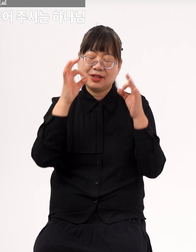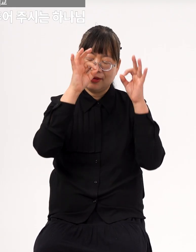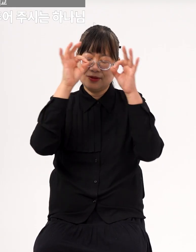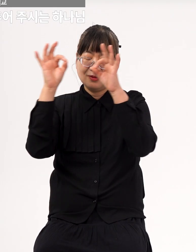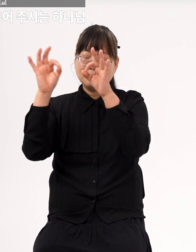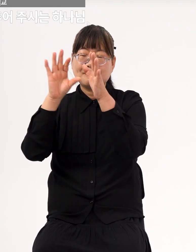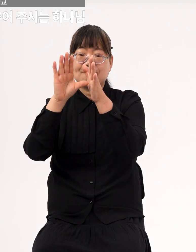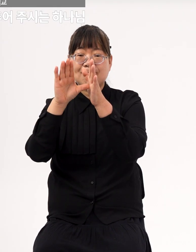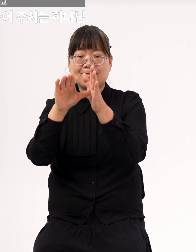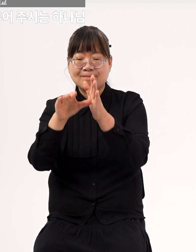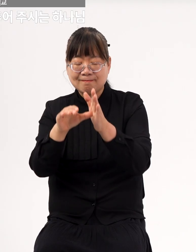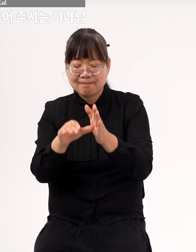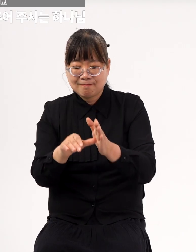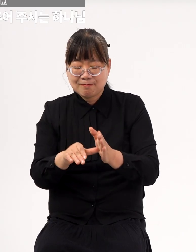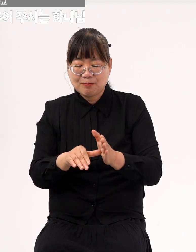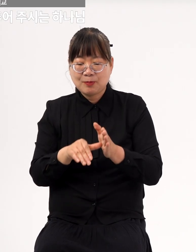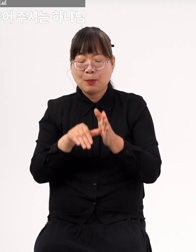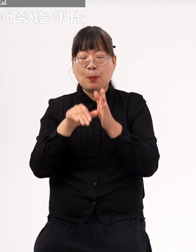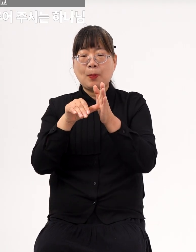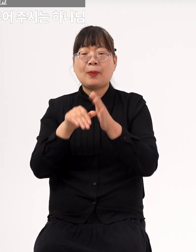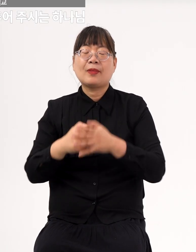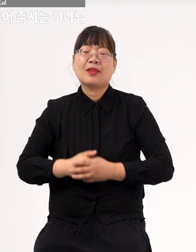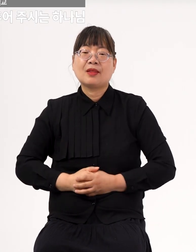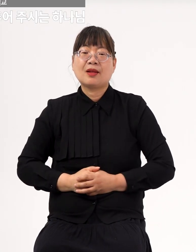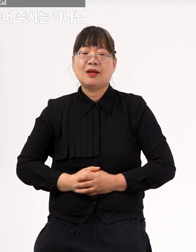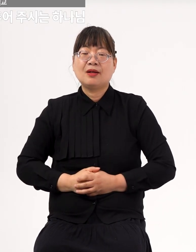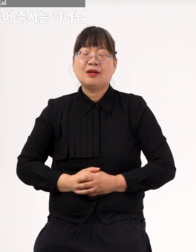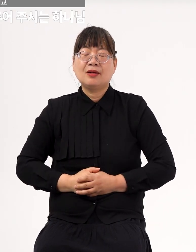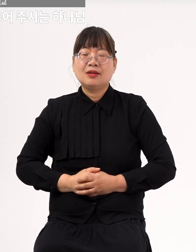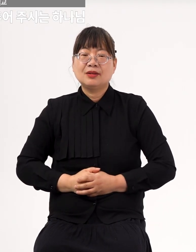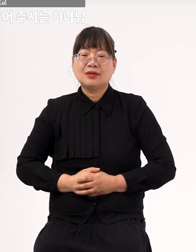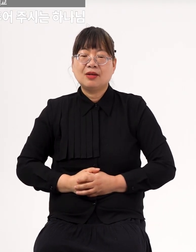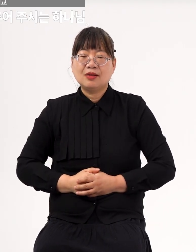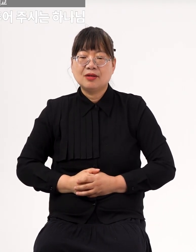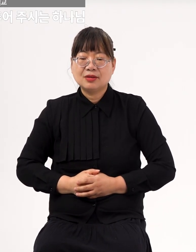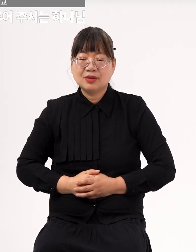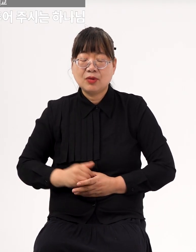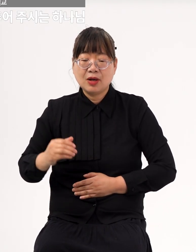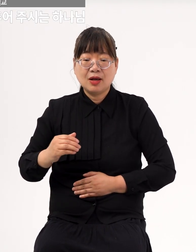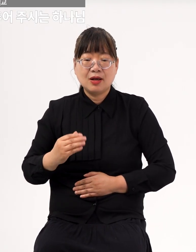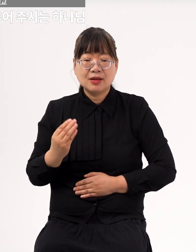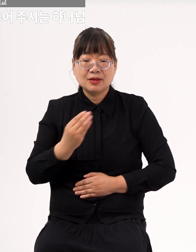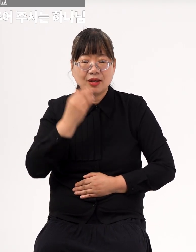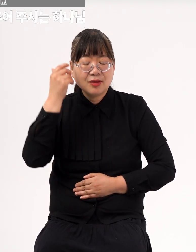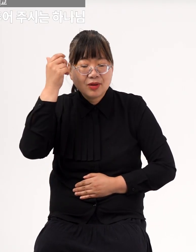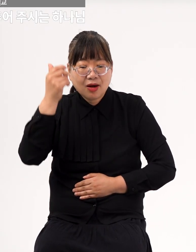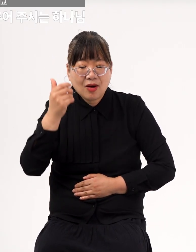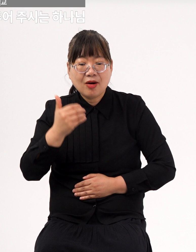성령이 나